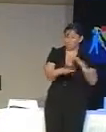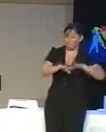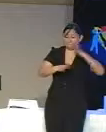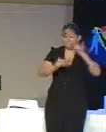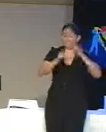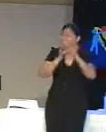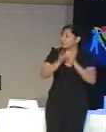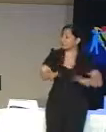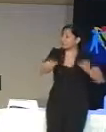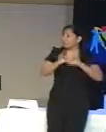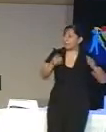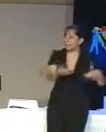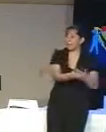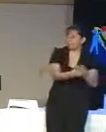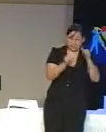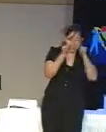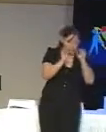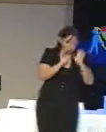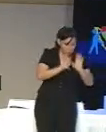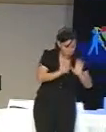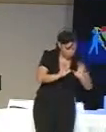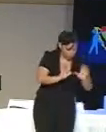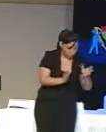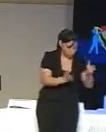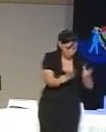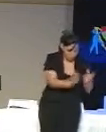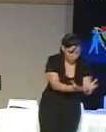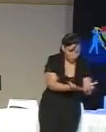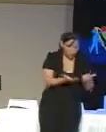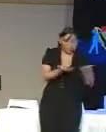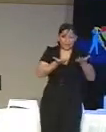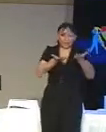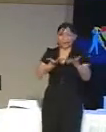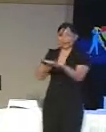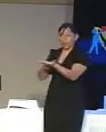prolongadas en las unidades de cuidados intensivos.